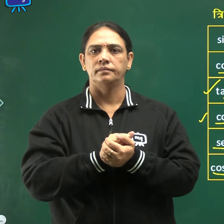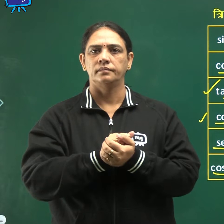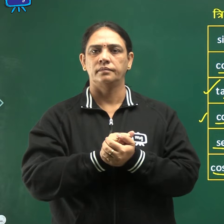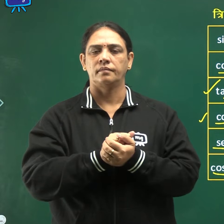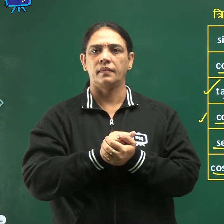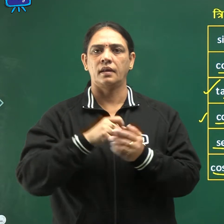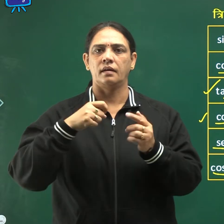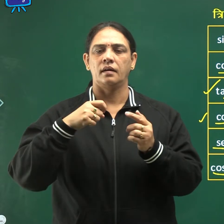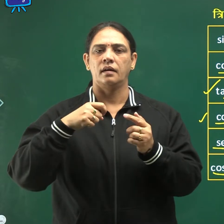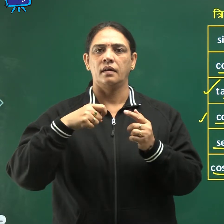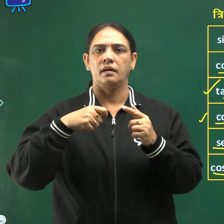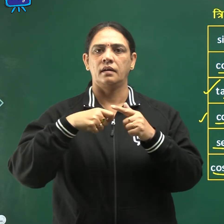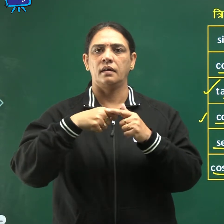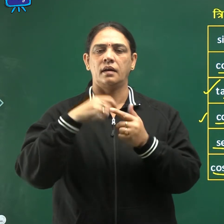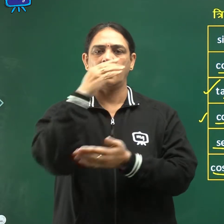कर्ण बटे लंब।